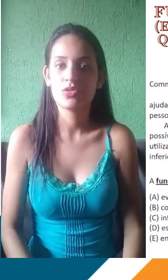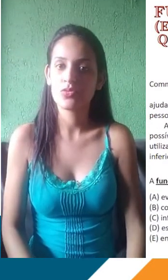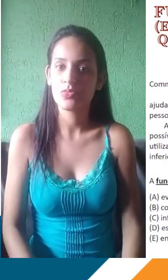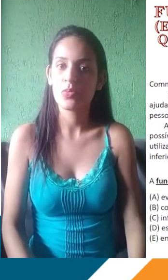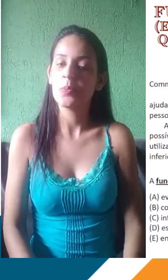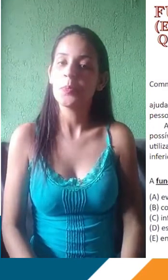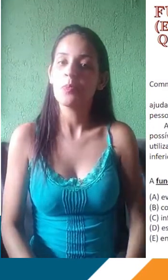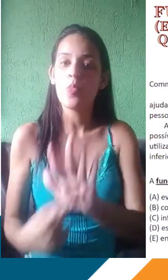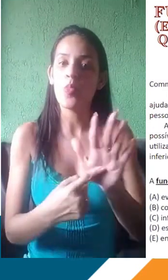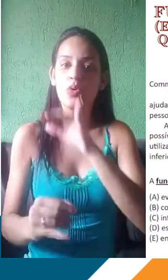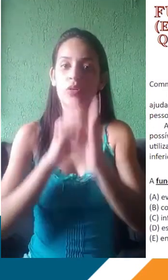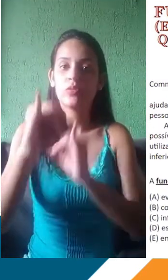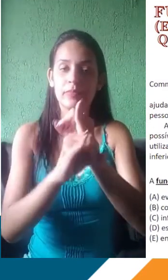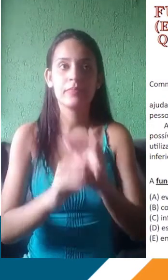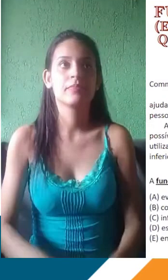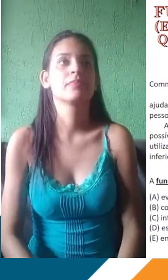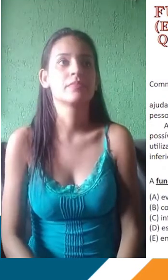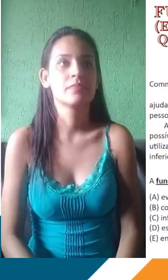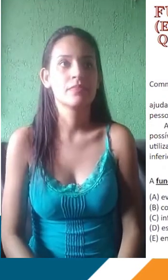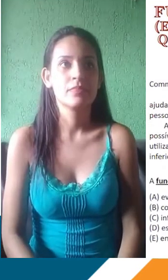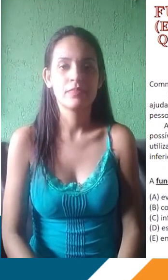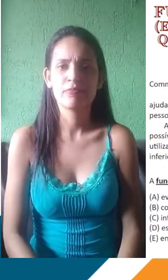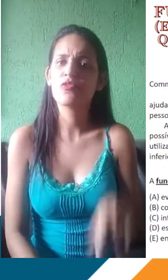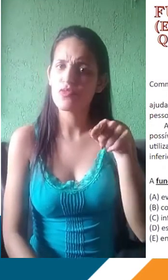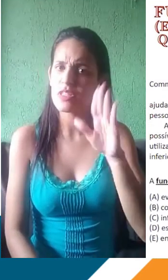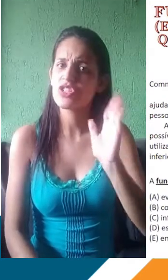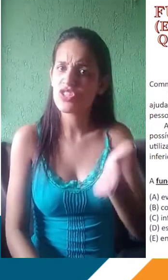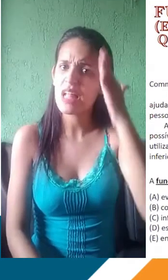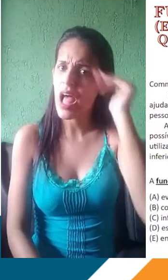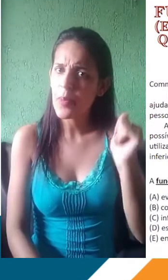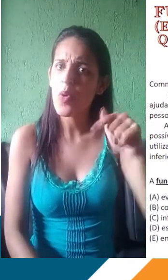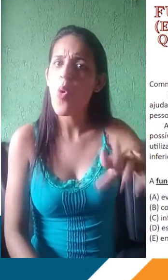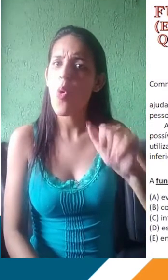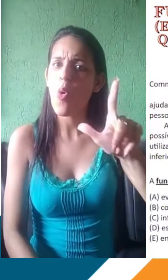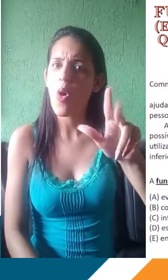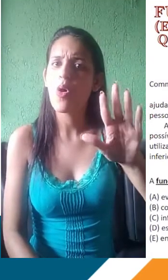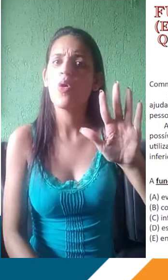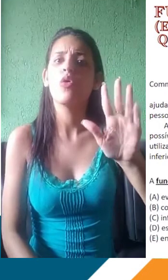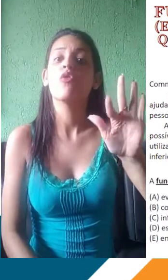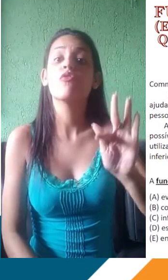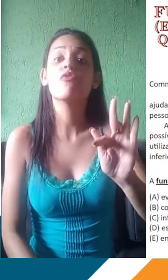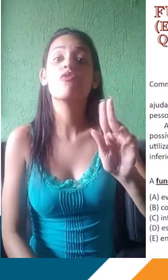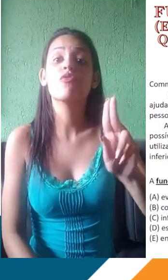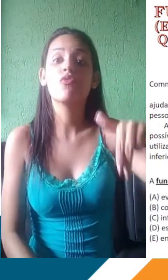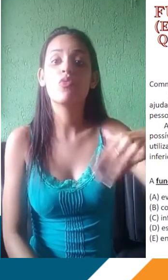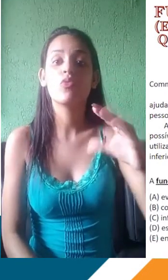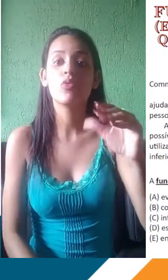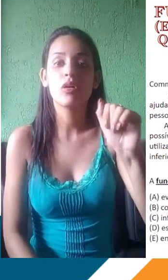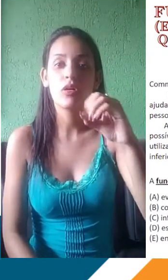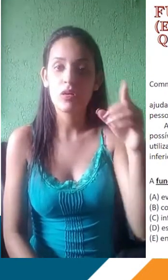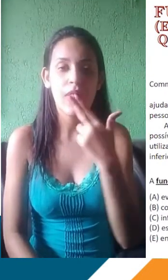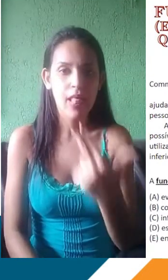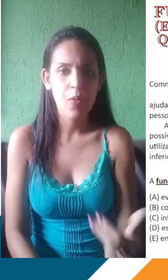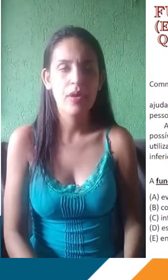vamos analisá-la. Você já tem alguma ideia de qual função da linguagem predomina nesse texto? Observando o alto nível